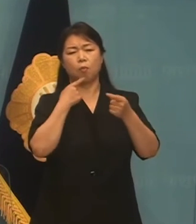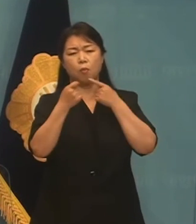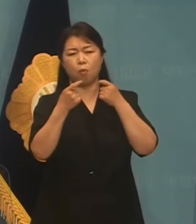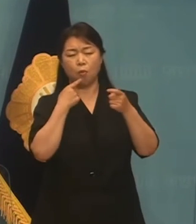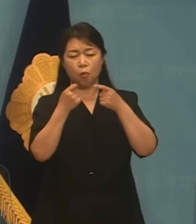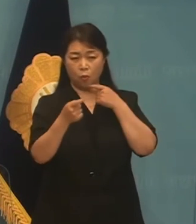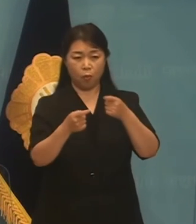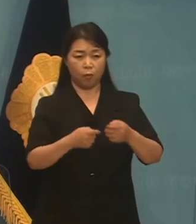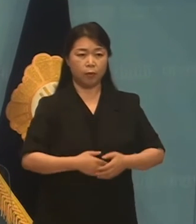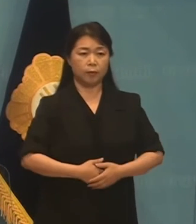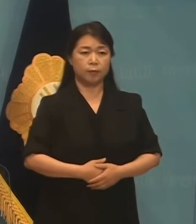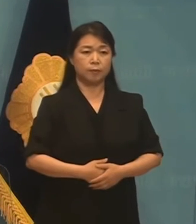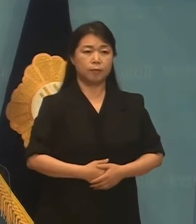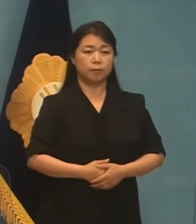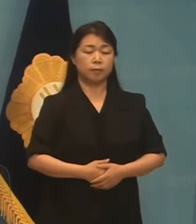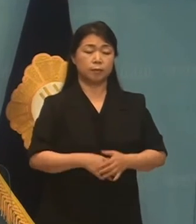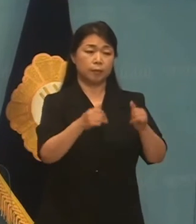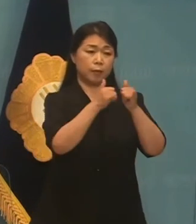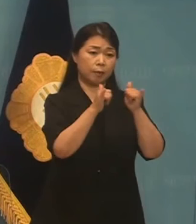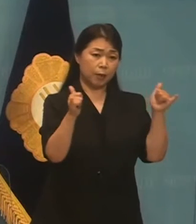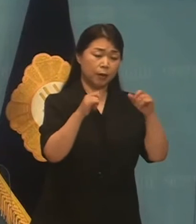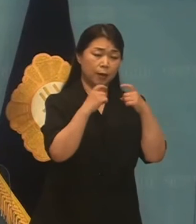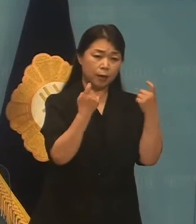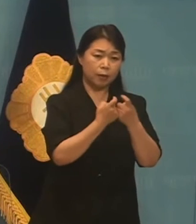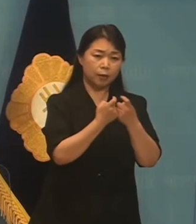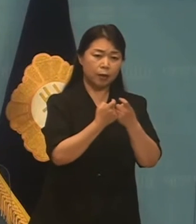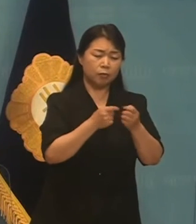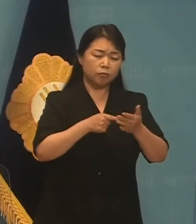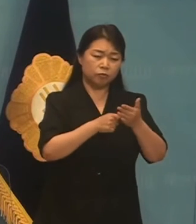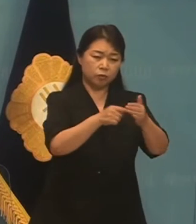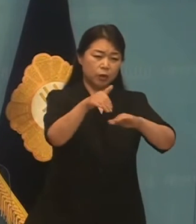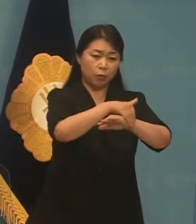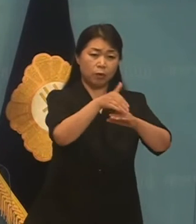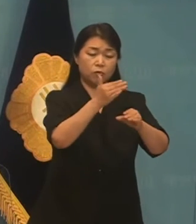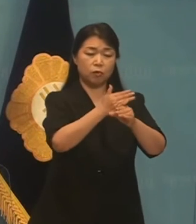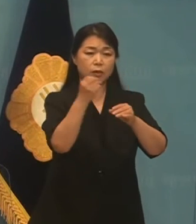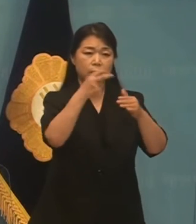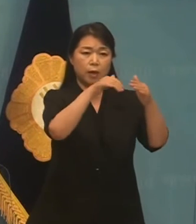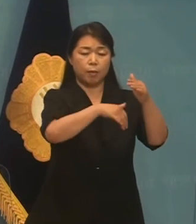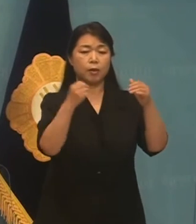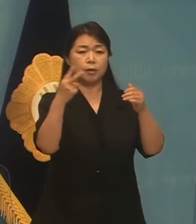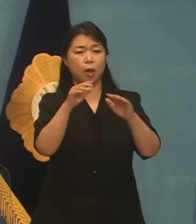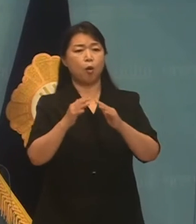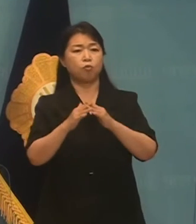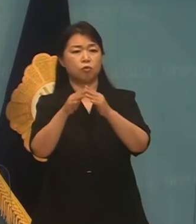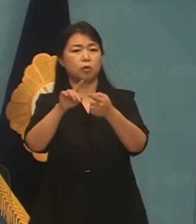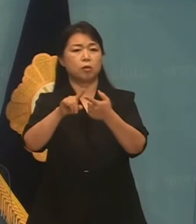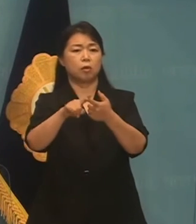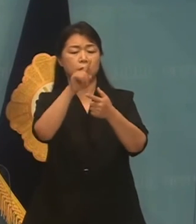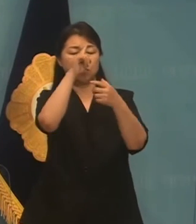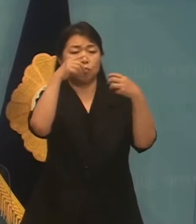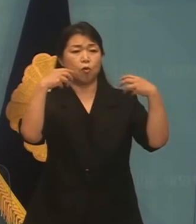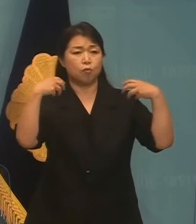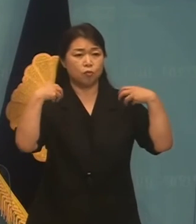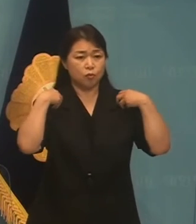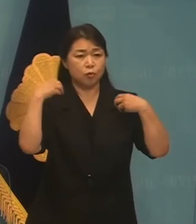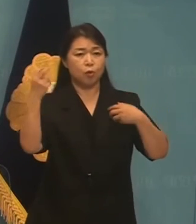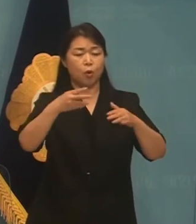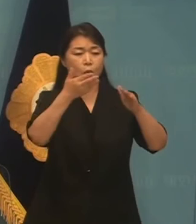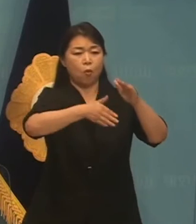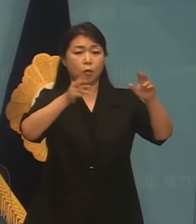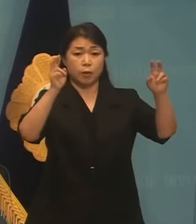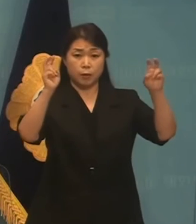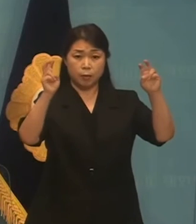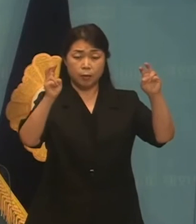때문입니다. 민간이 추진하는 각종 재개발, 재건축에 대해 정부 혹은